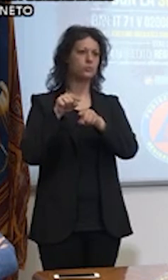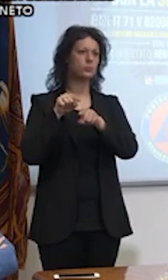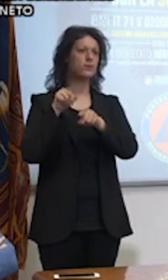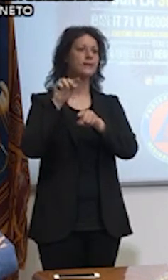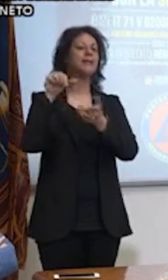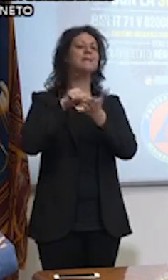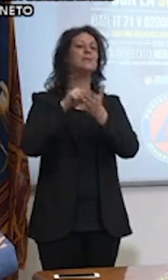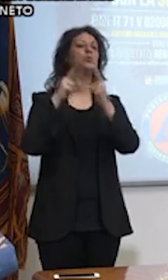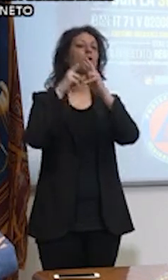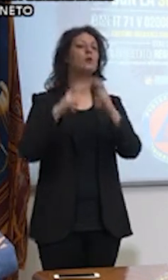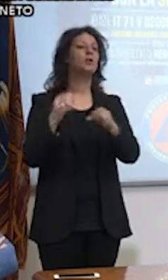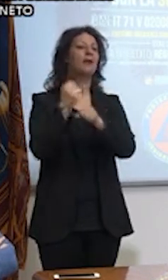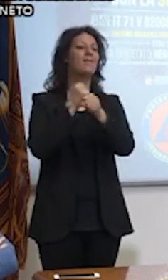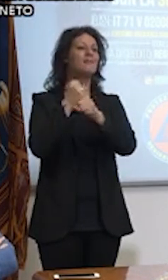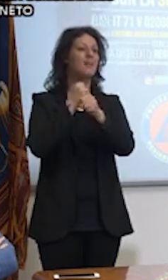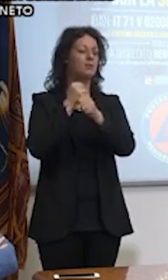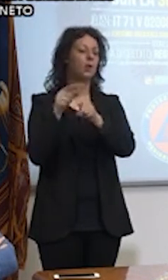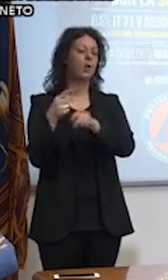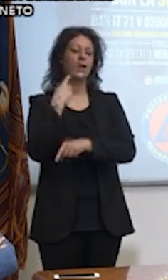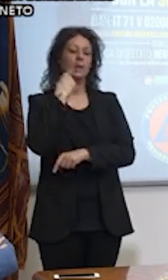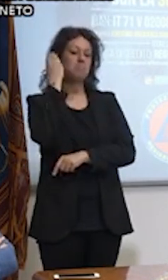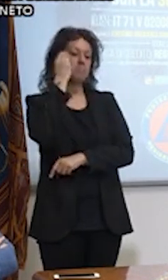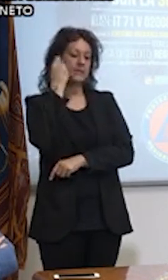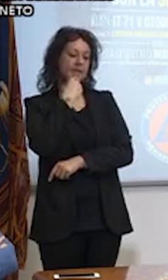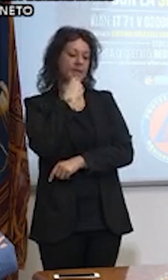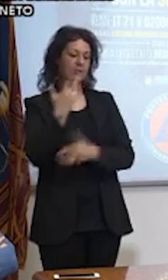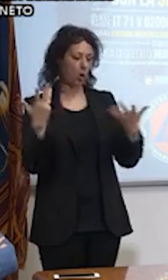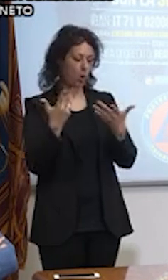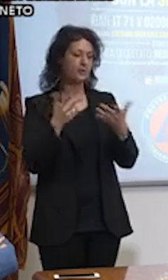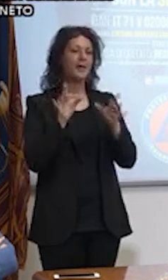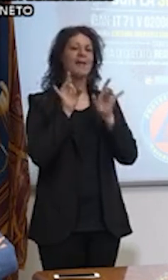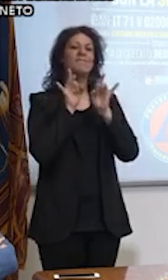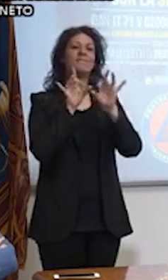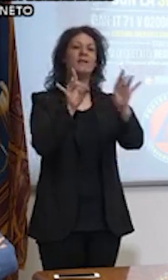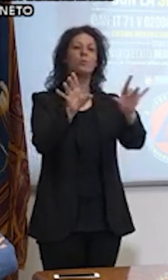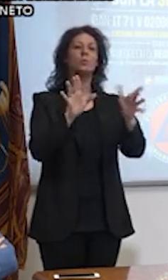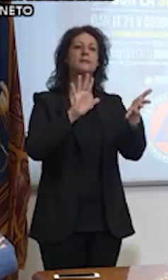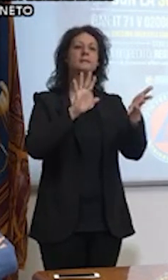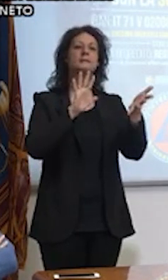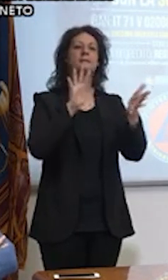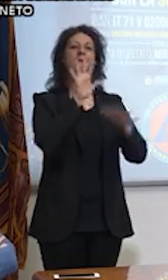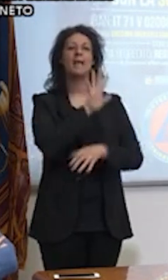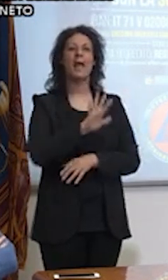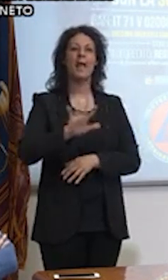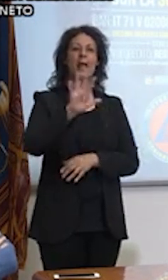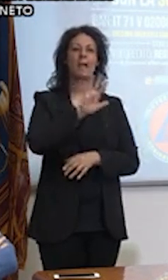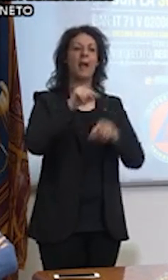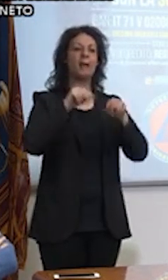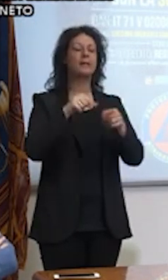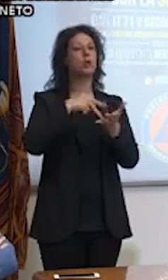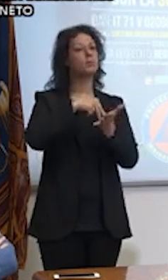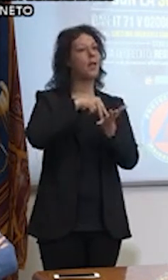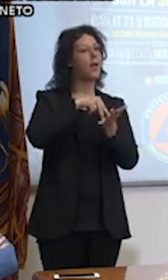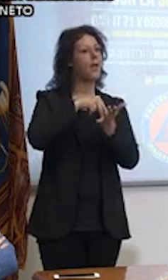ricerche farmacologiche lombarde, che sostiene che il virus stia perdendo forza durante le mutazioni di questi